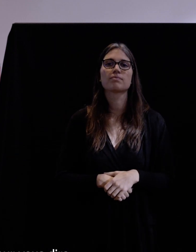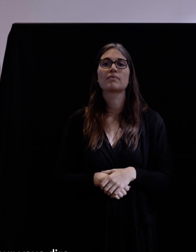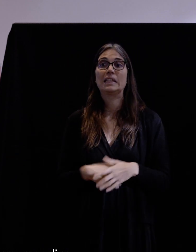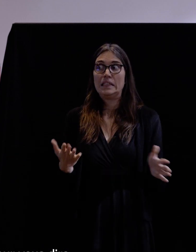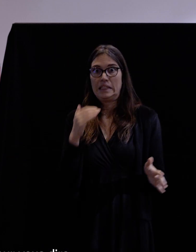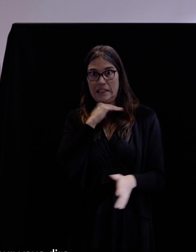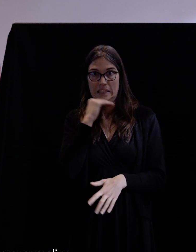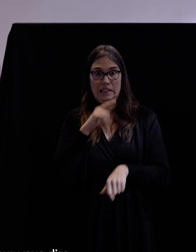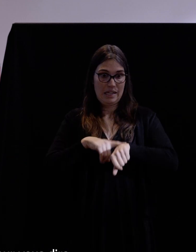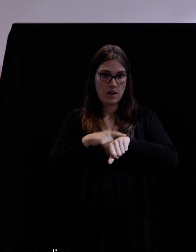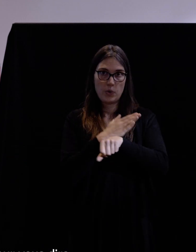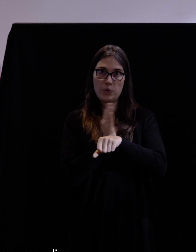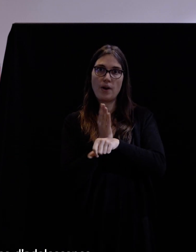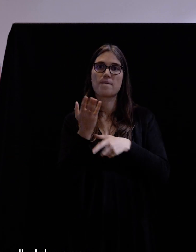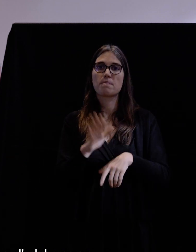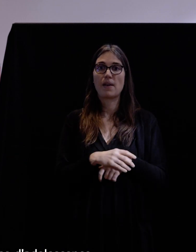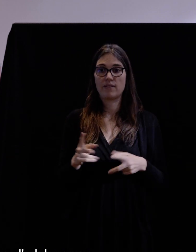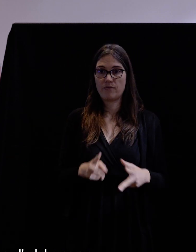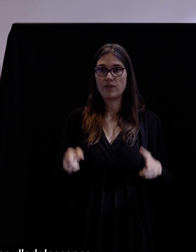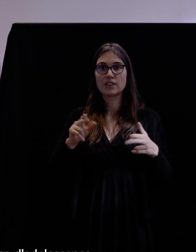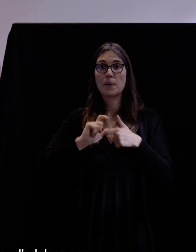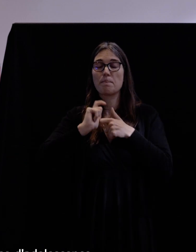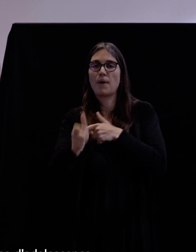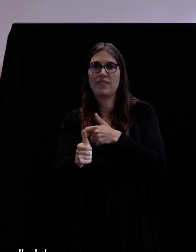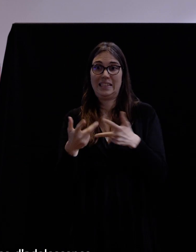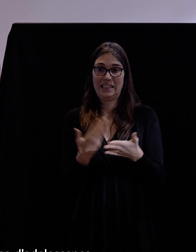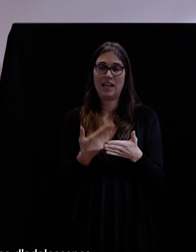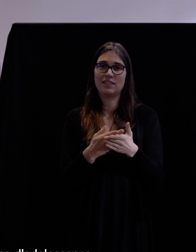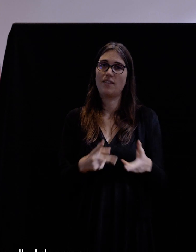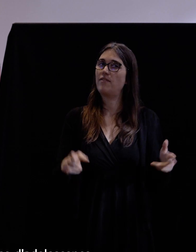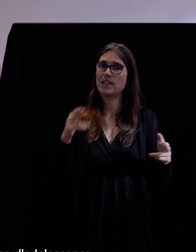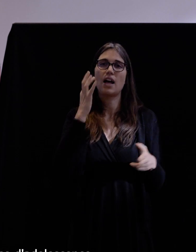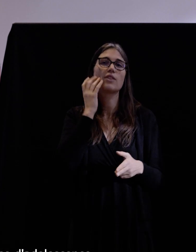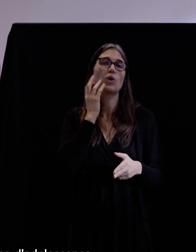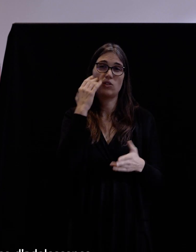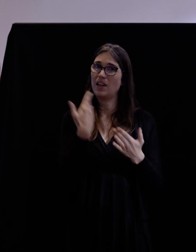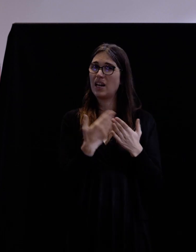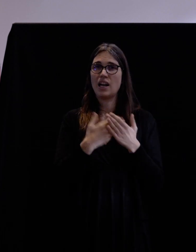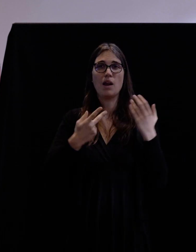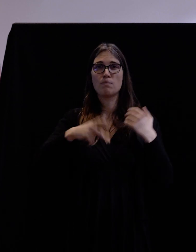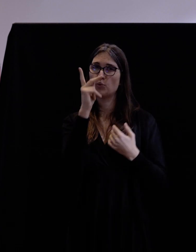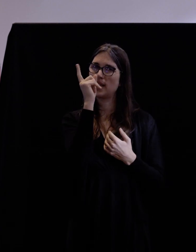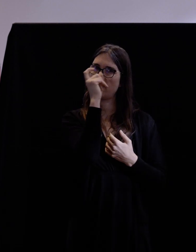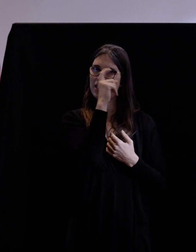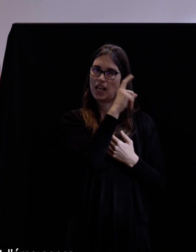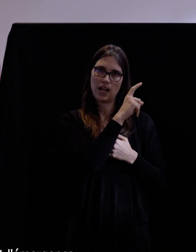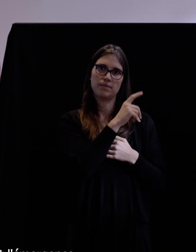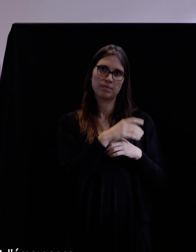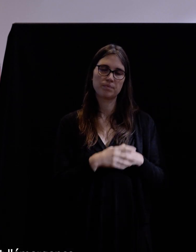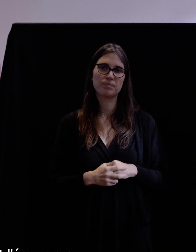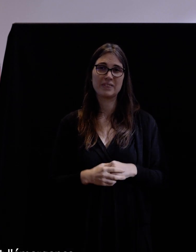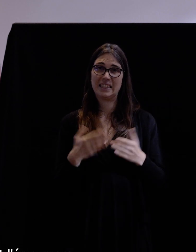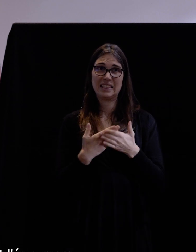j'accélère pour vous dire que dans la phase d'après, qui est la phase d'adolescence, qui est probablement la plus difficile, ce qui